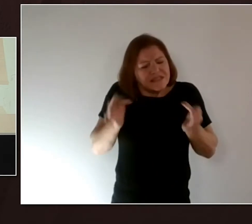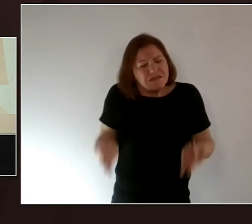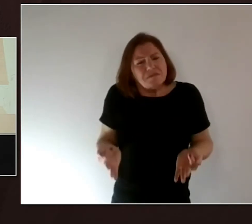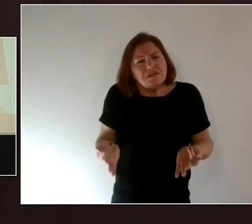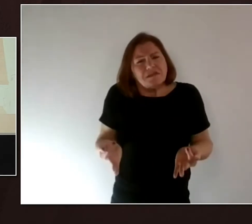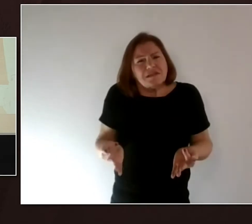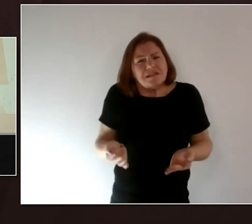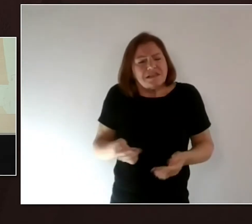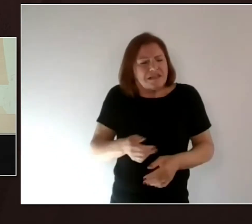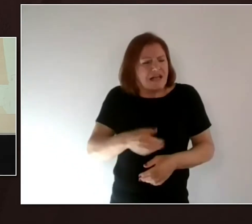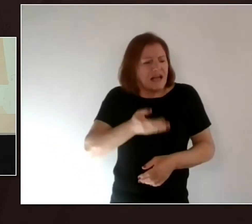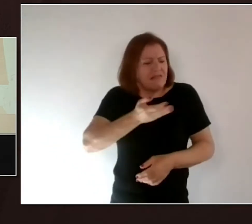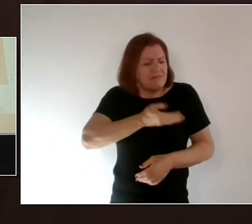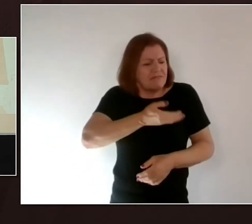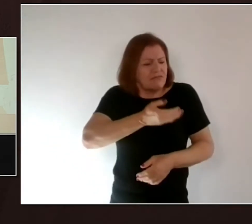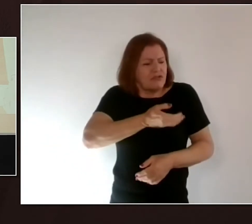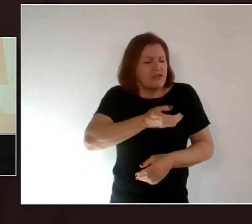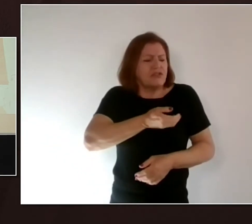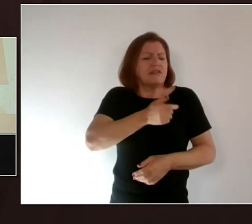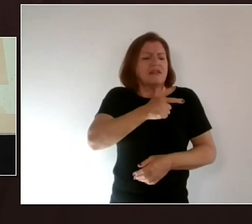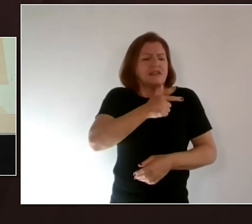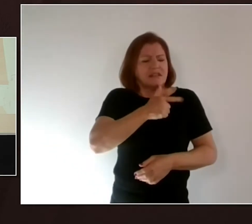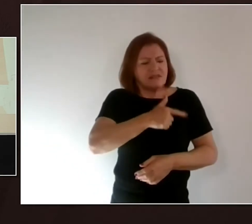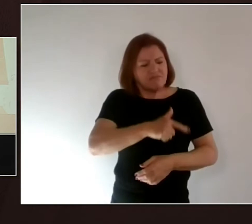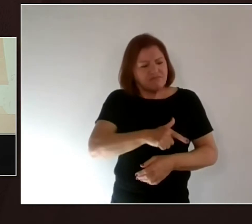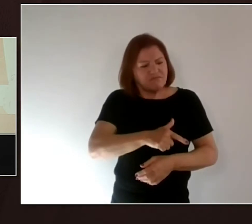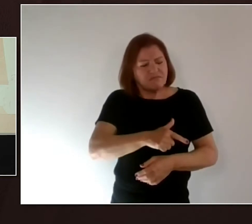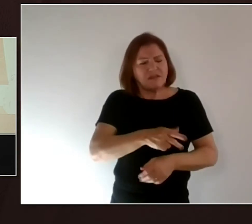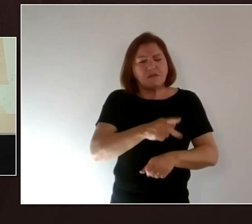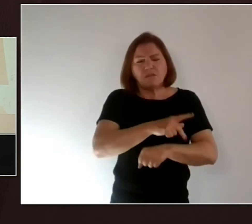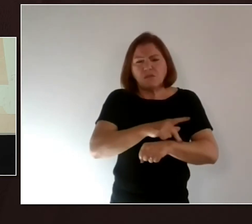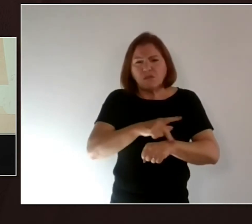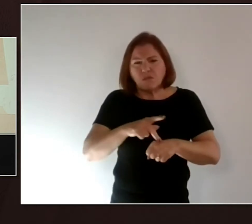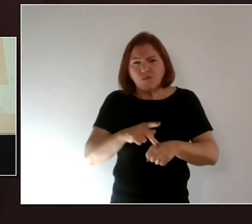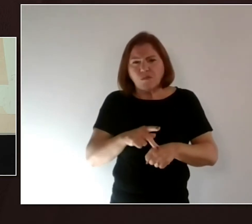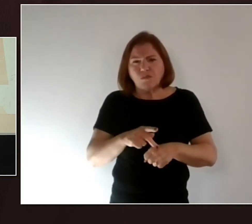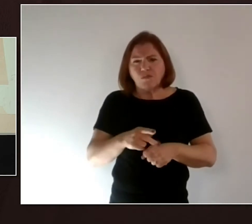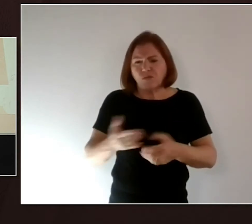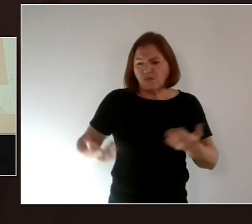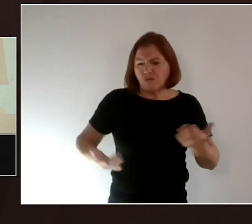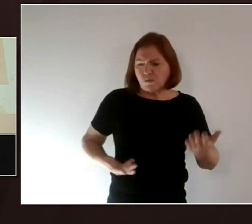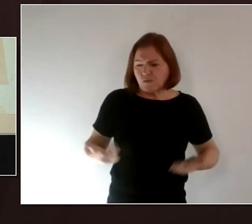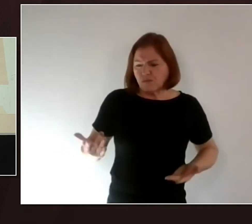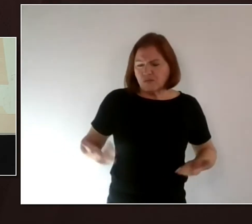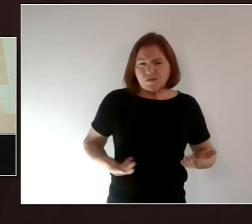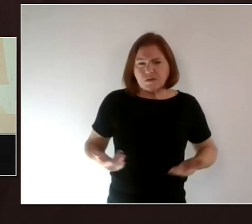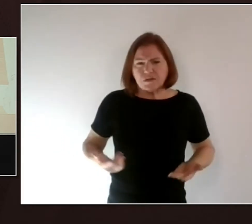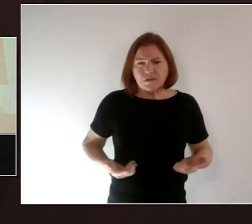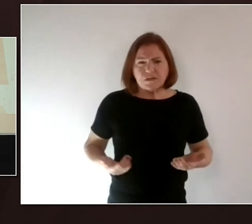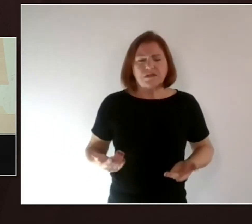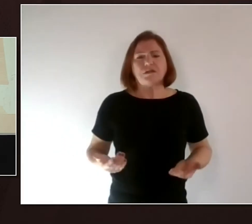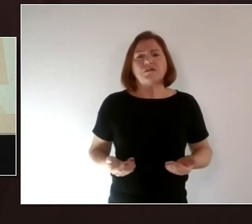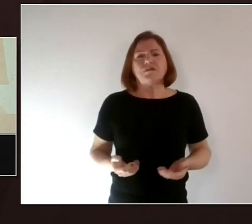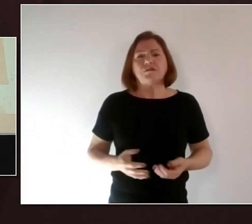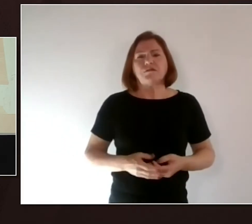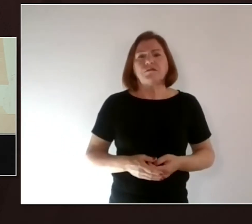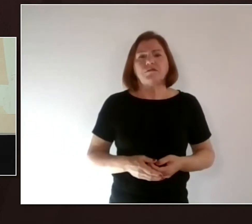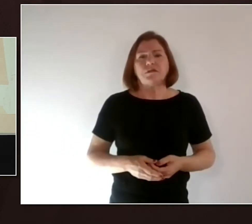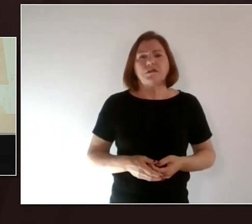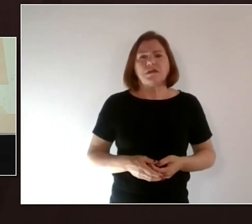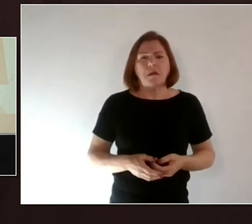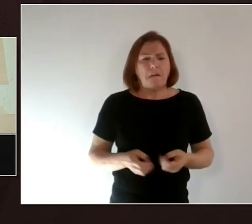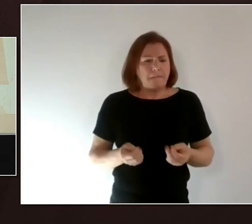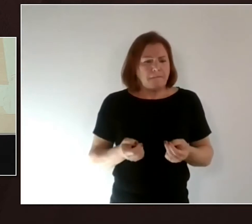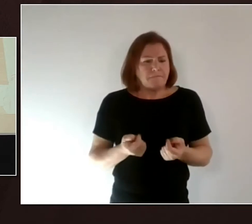do ministro que serve, né, o Evangelho, sabe? Então, esse mercadejar em grego, eu já li uma vez